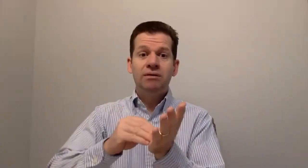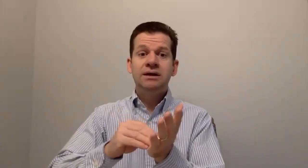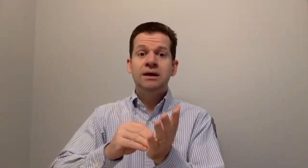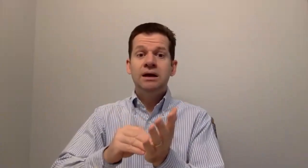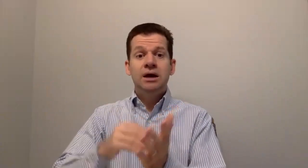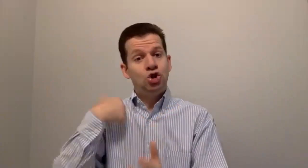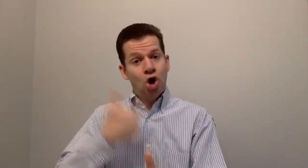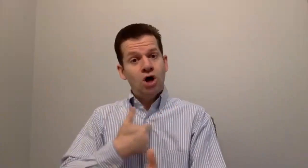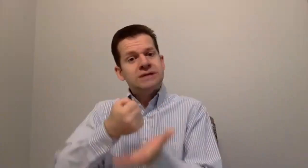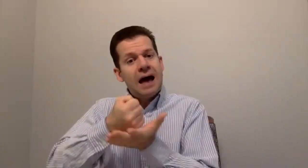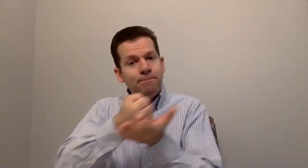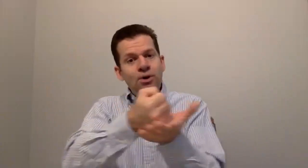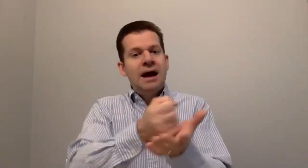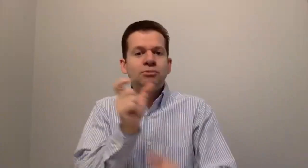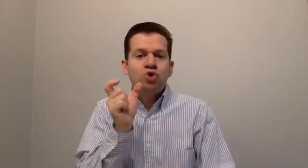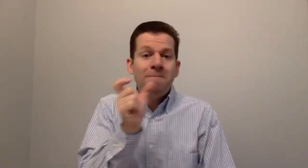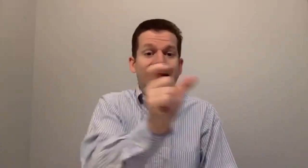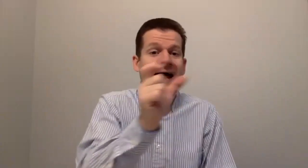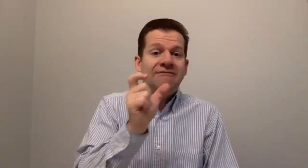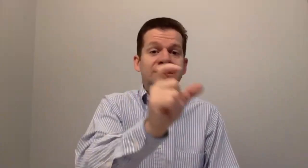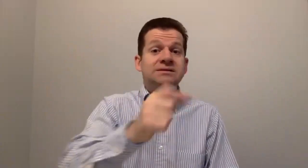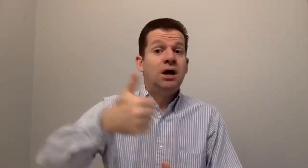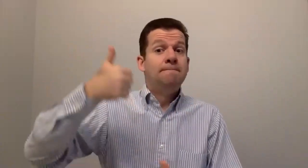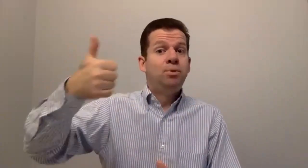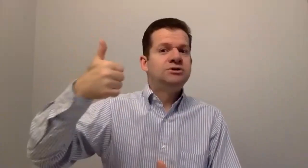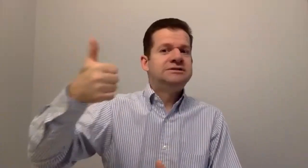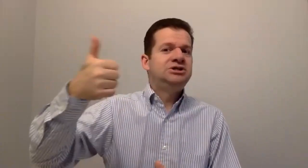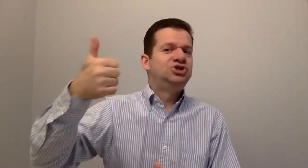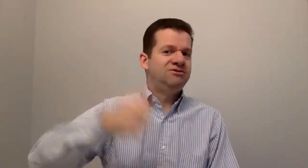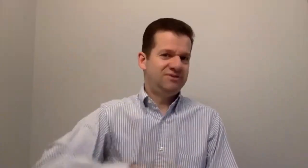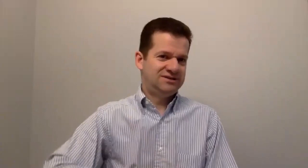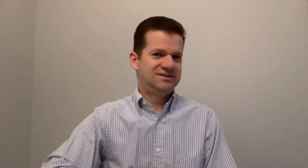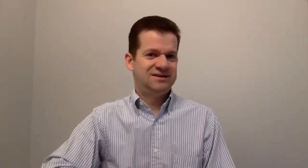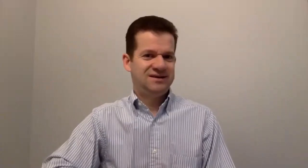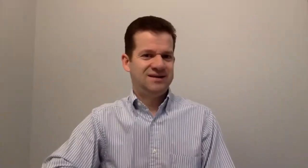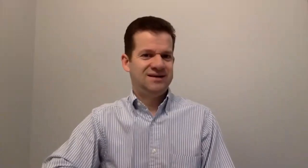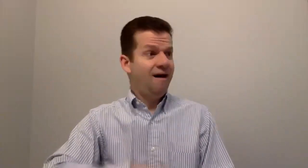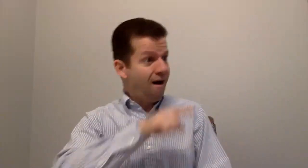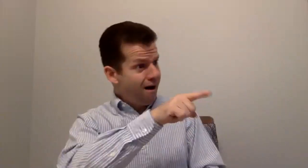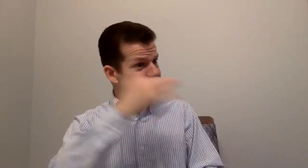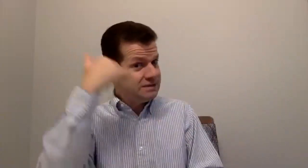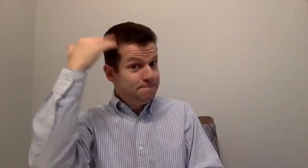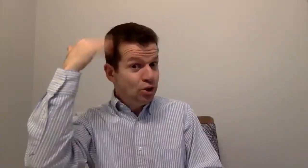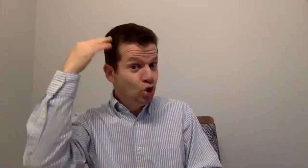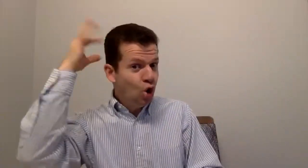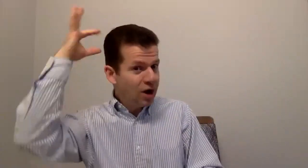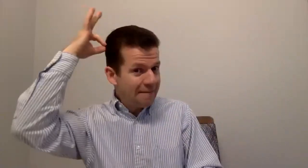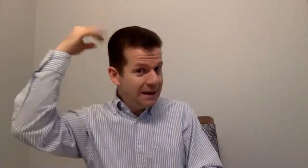falta nós apoiarmos com palavras positivas. Você pintou